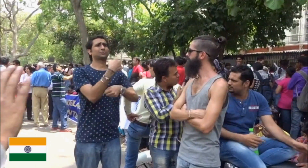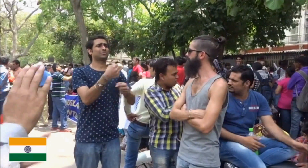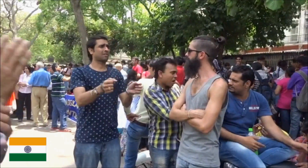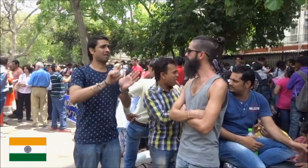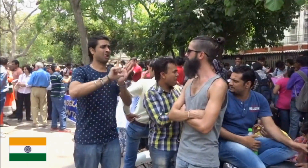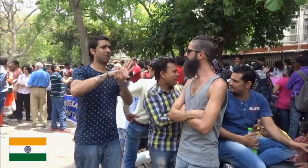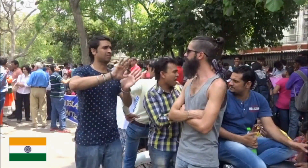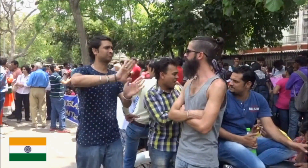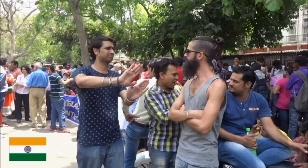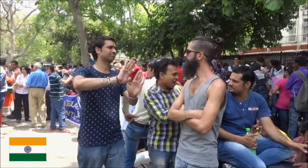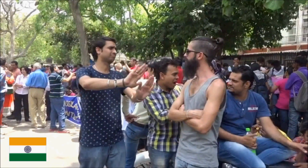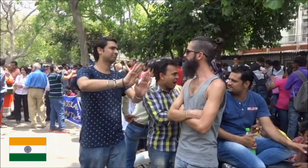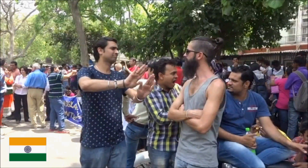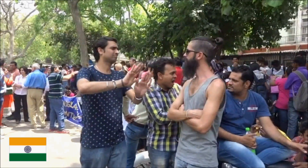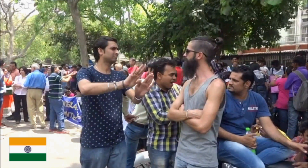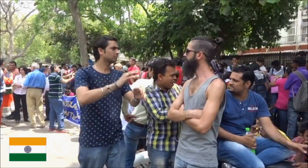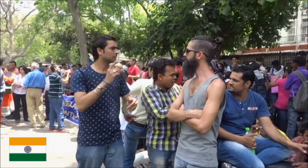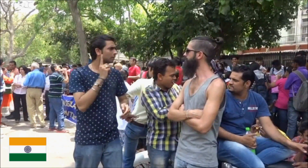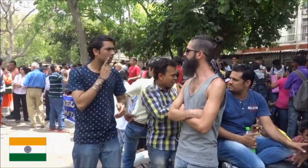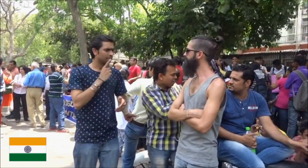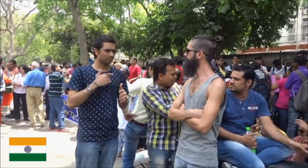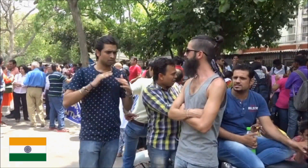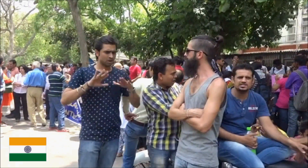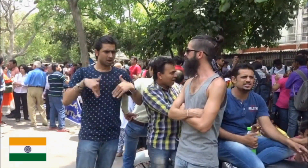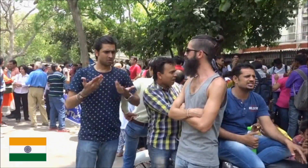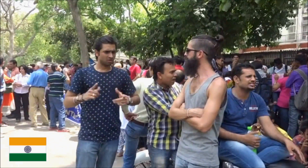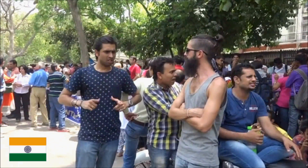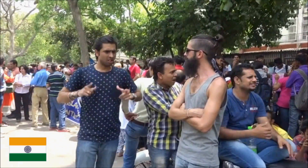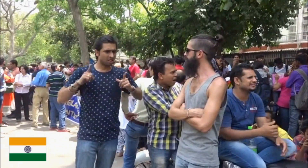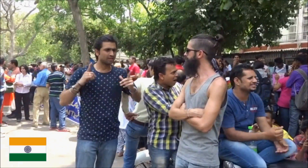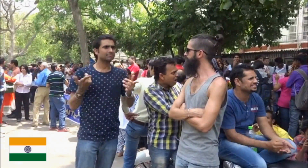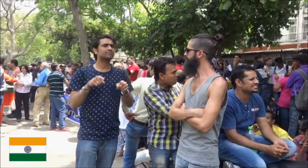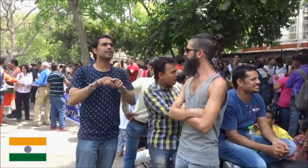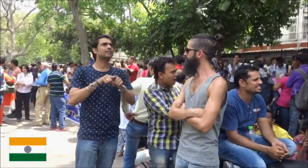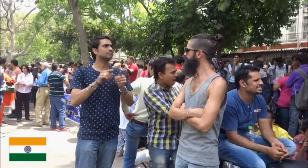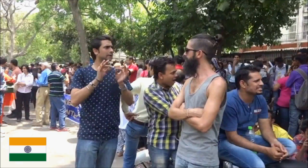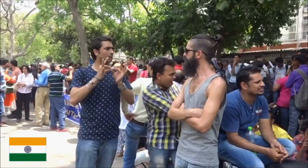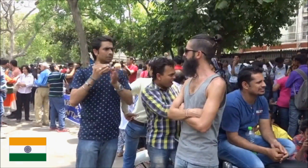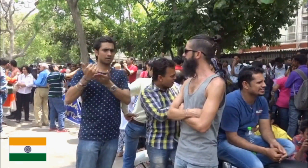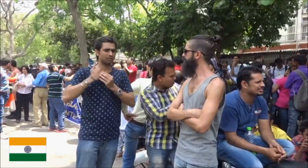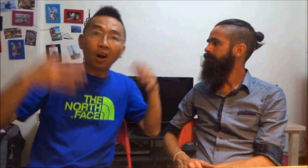gouvernement met de côté un petit peu les sourds et du coup, nous, pour vivre,